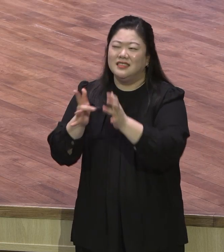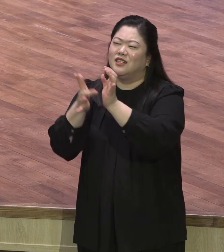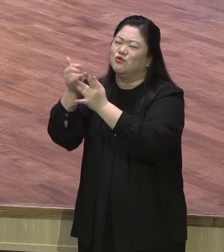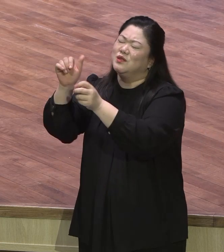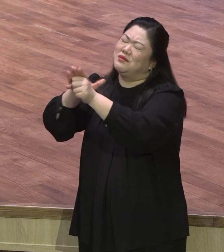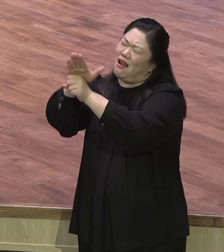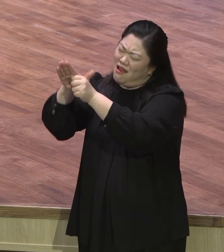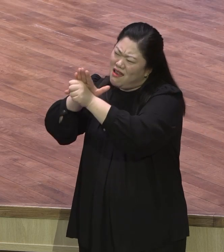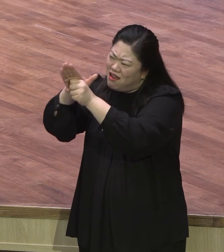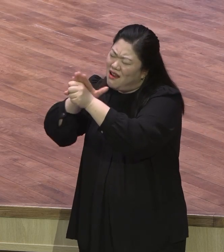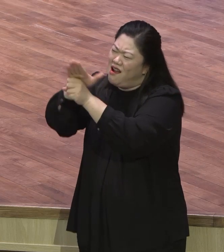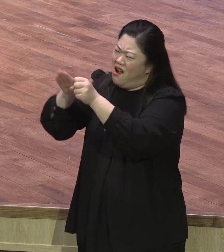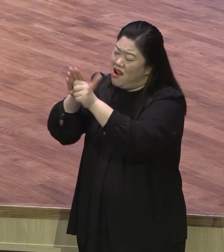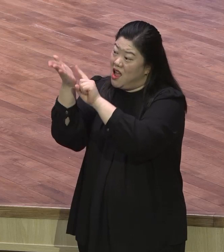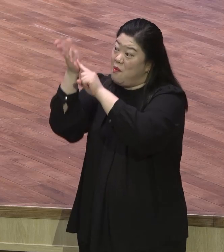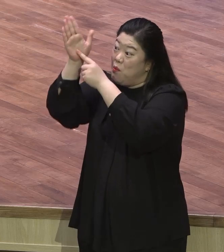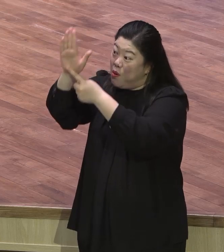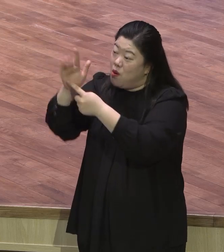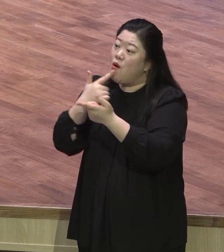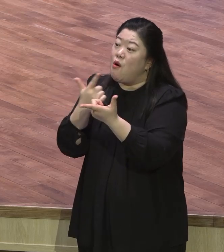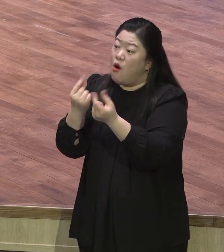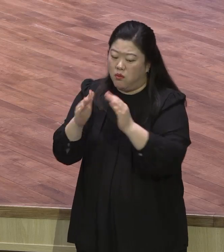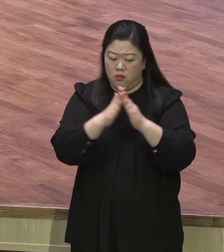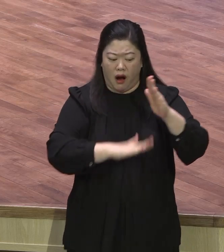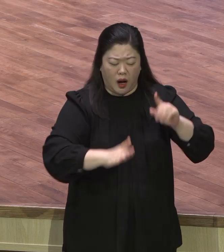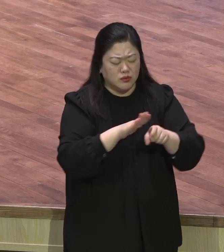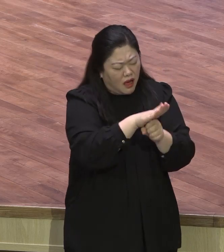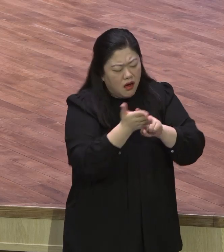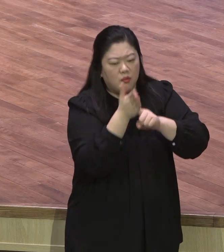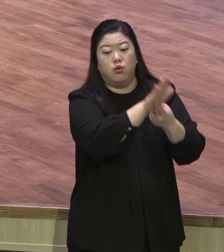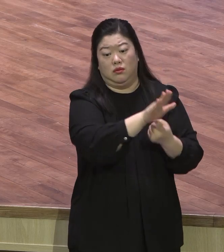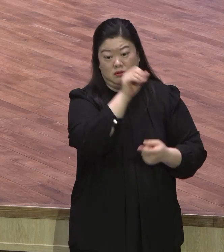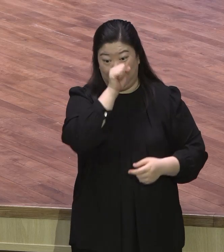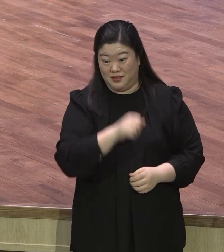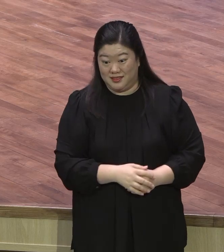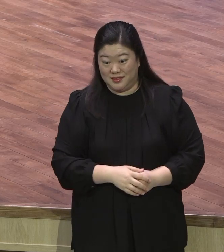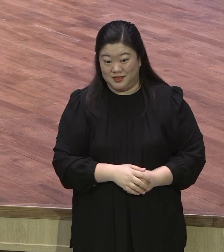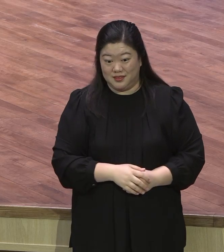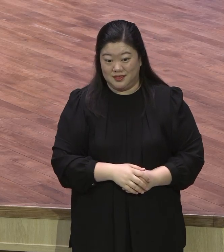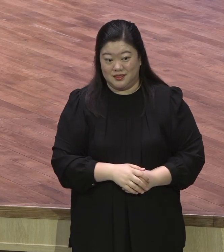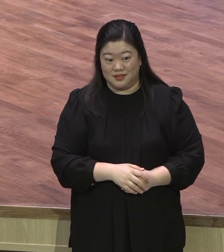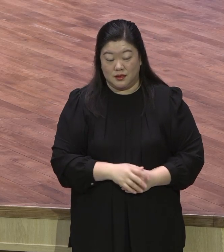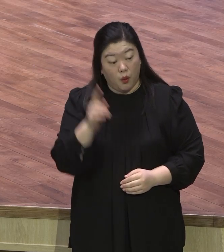명적으로도. 이게 영적 정상 상태예요.